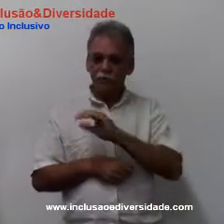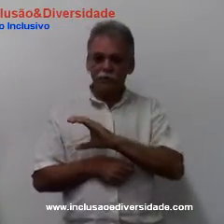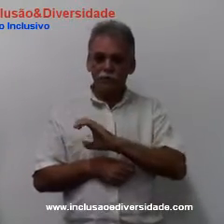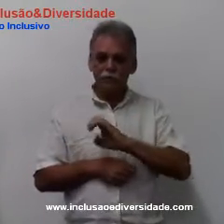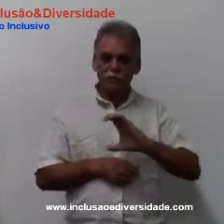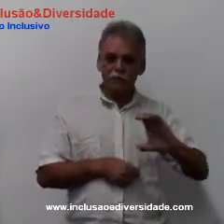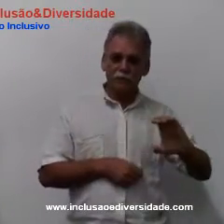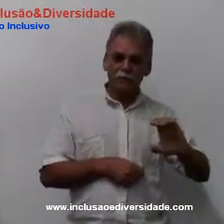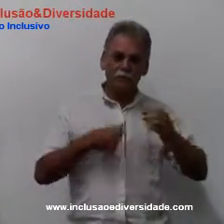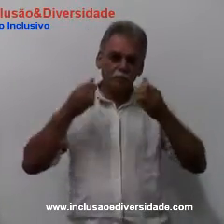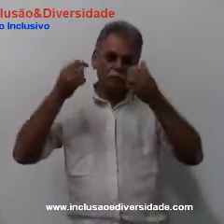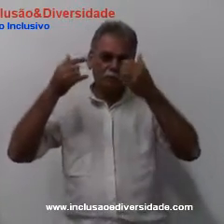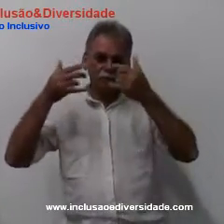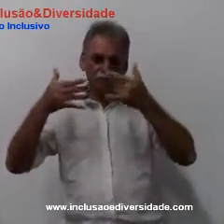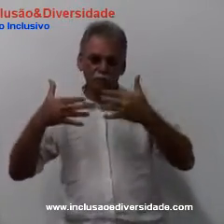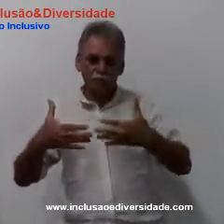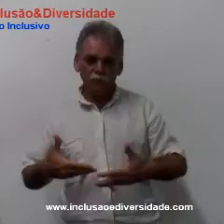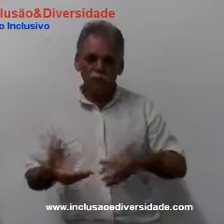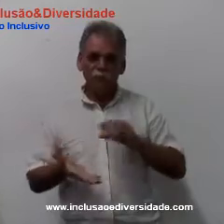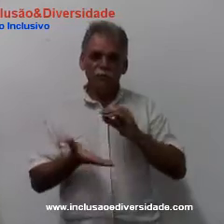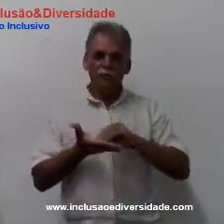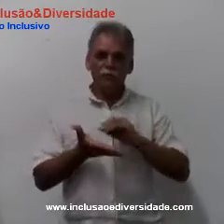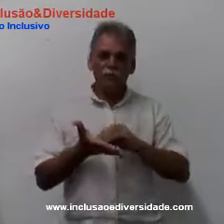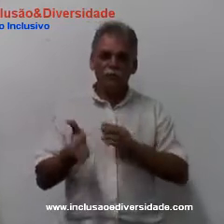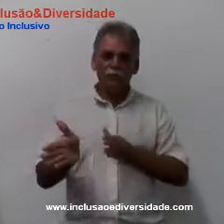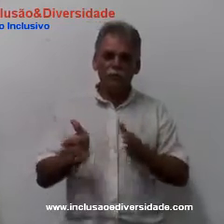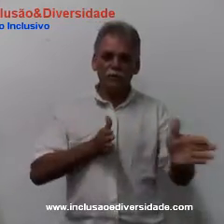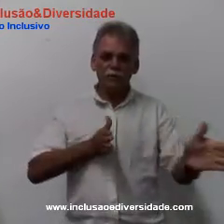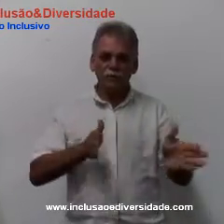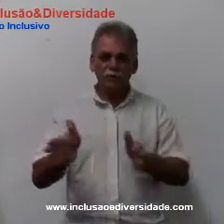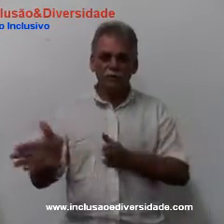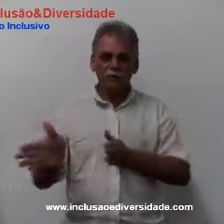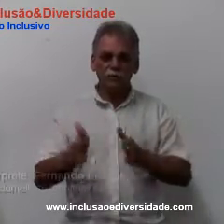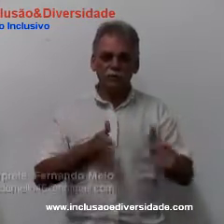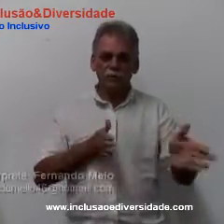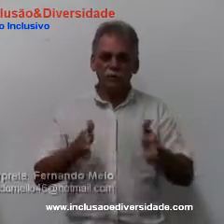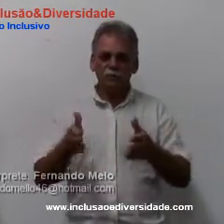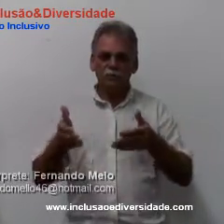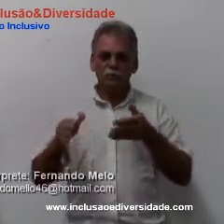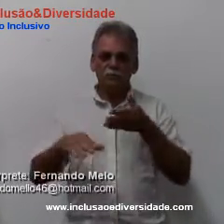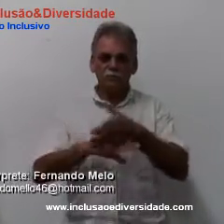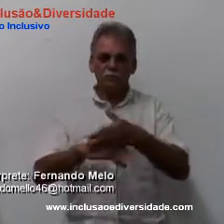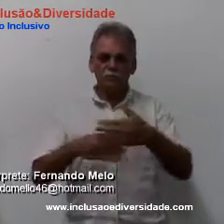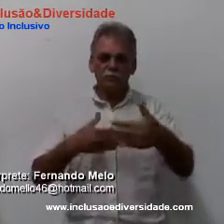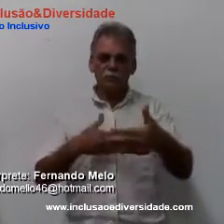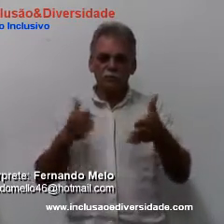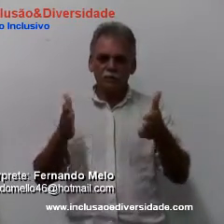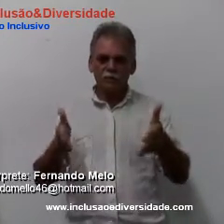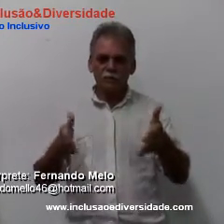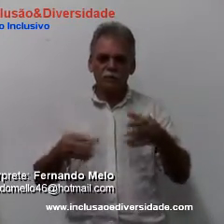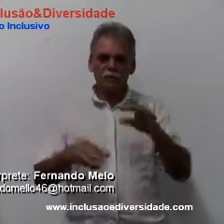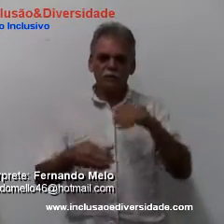os depoimentos sobre a falta de acessibilidade nas eleições são